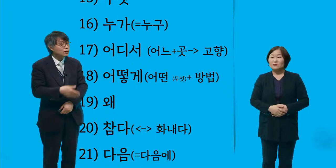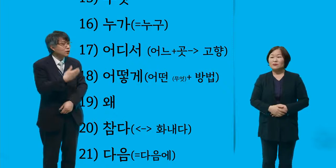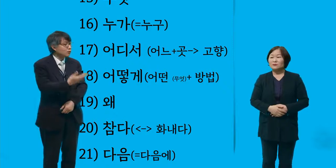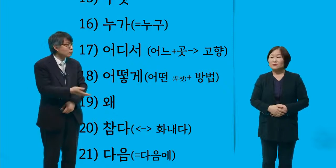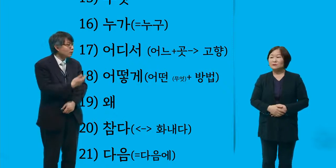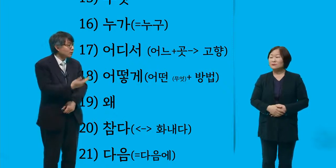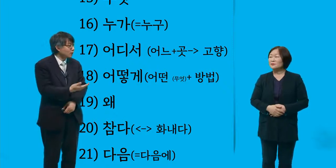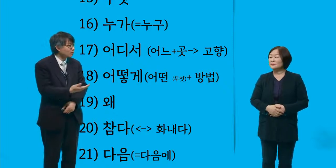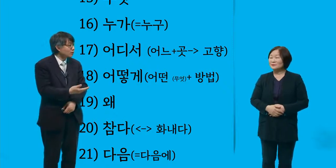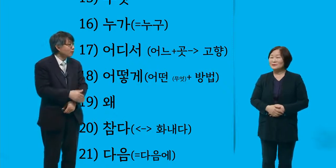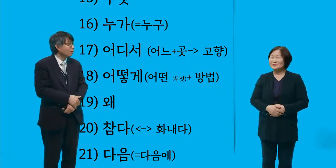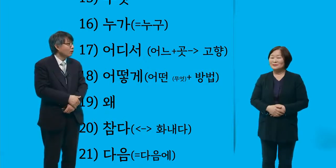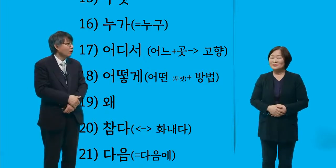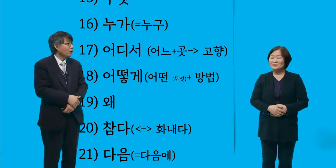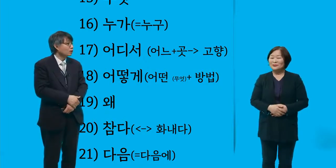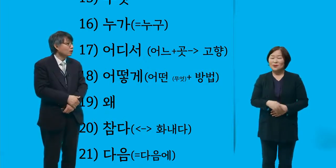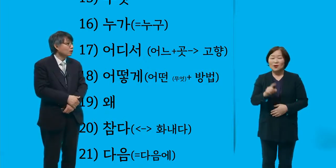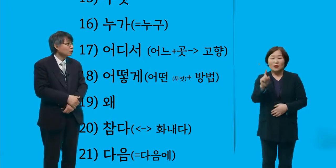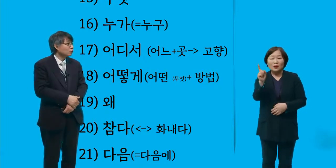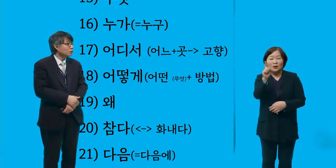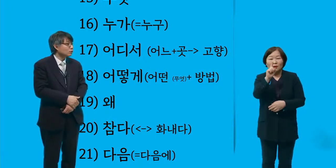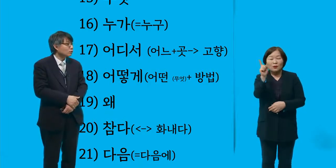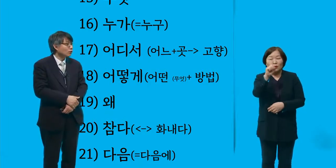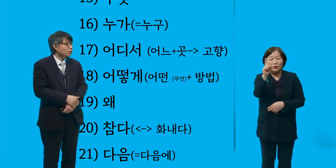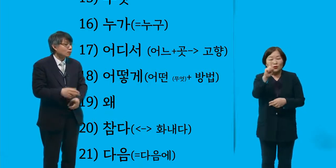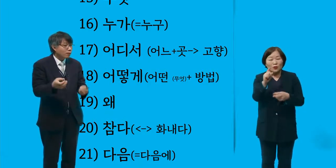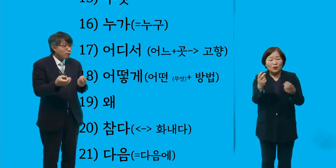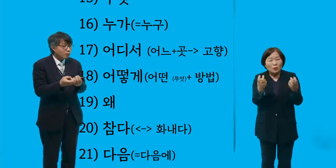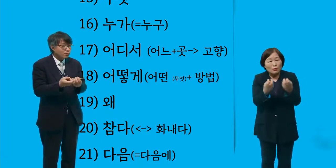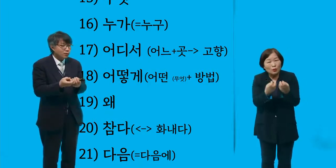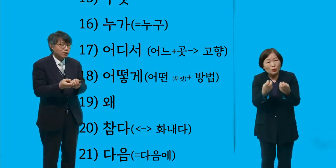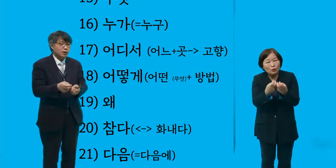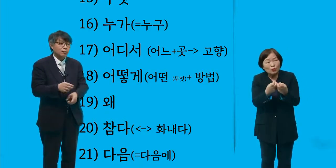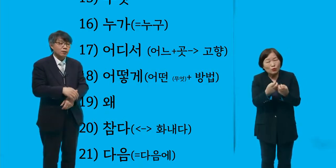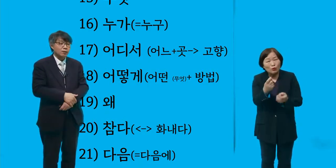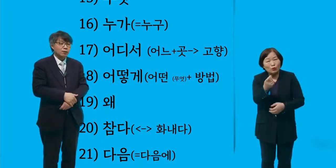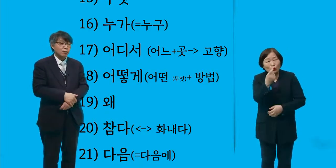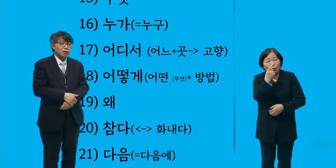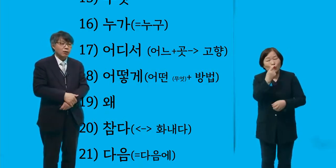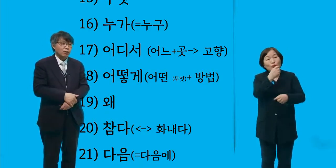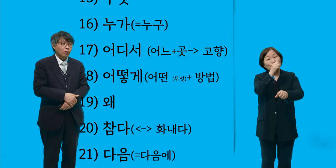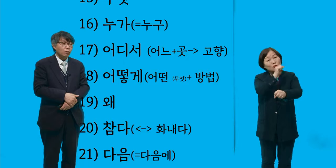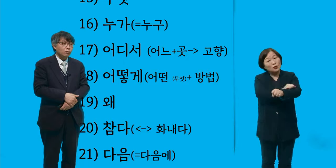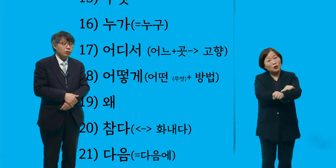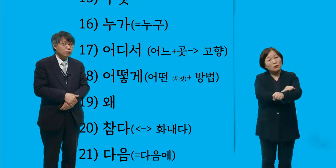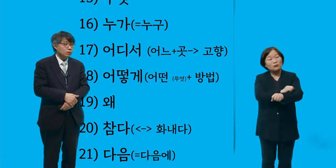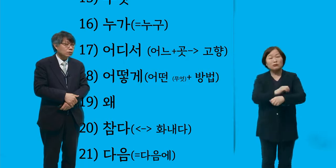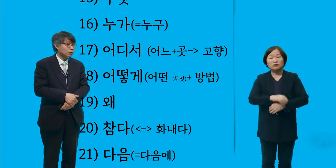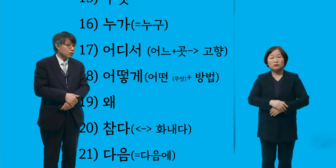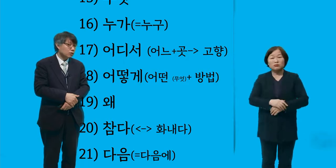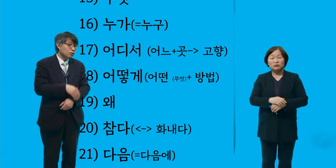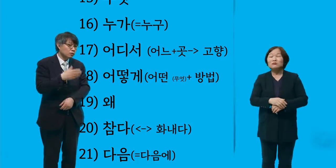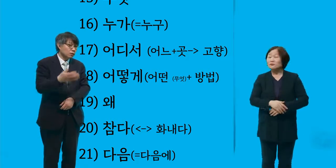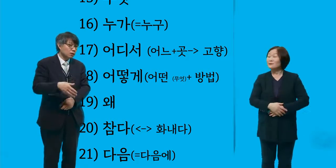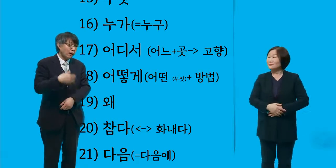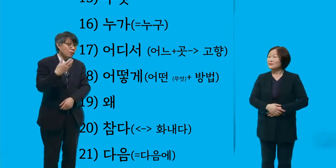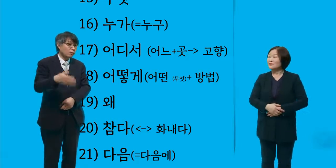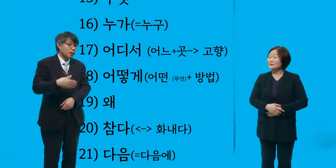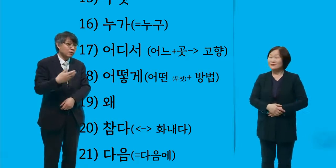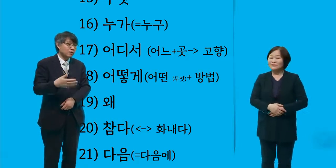이렇게 수화를 잘하게 됐어요? 그러니까 어떤 이유, 어떤 방법, 그 다음에 뭐 이런 그 방법 같은 거는